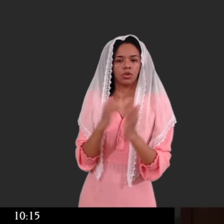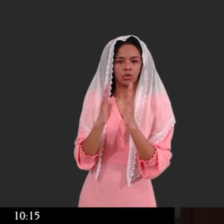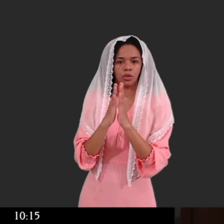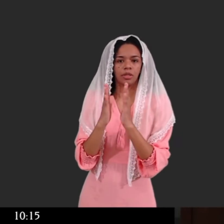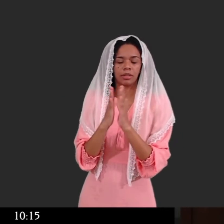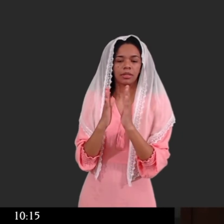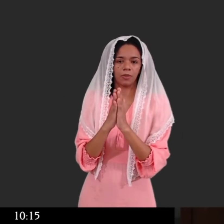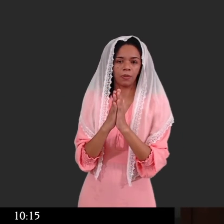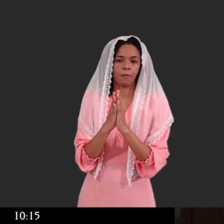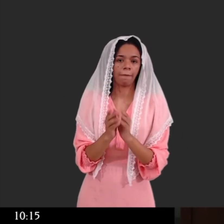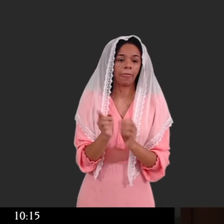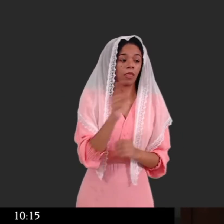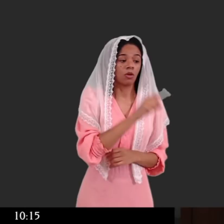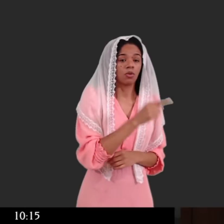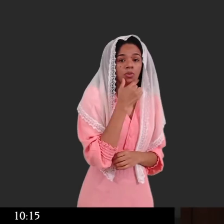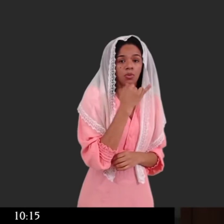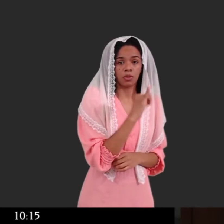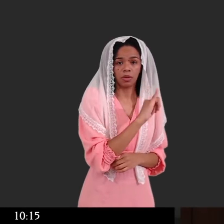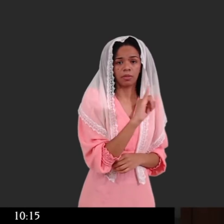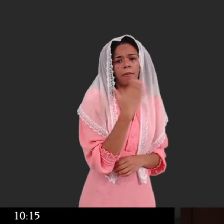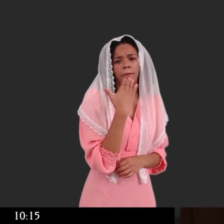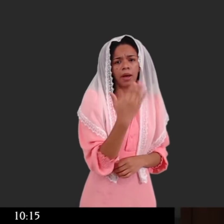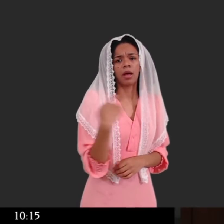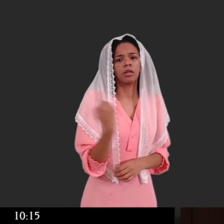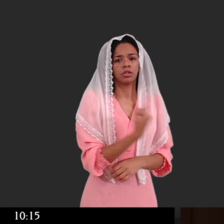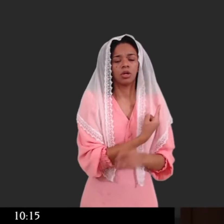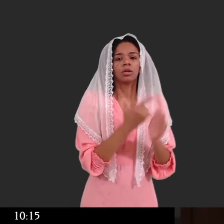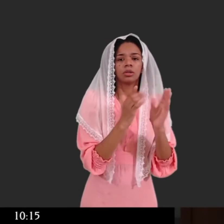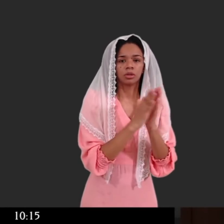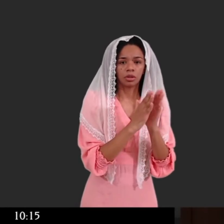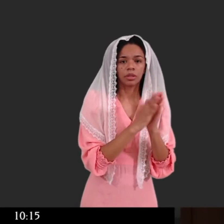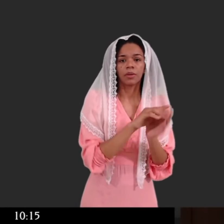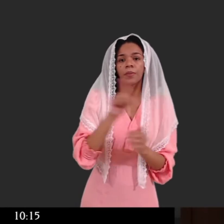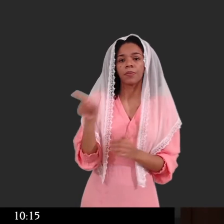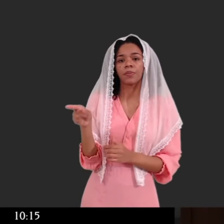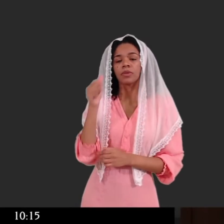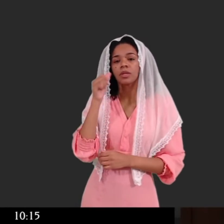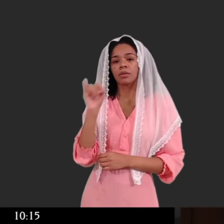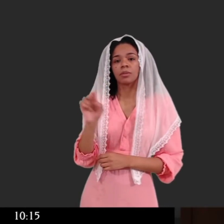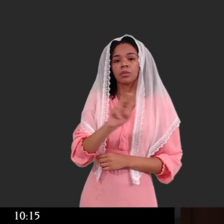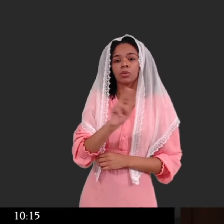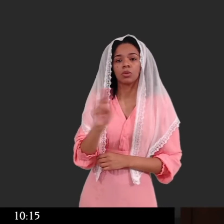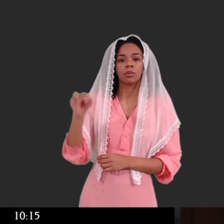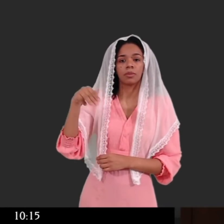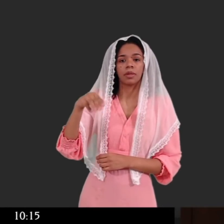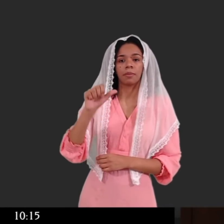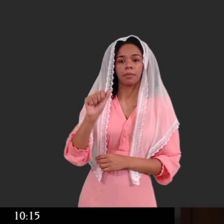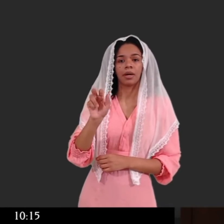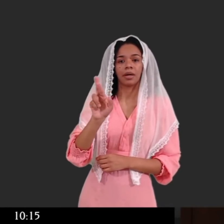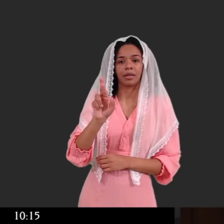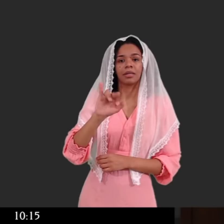Santista, em Mauá, pede oração. Irmã Maria Antônia Priuli, de Alpônia, no Paraná, está na